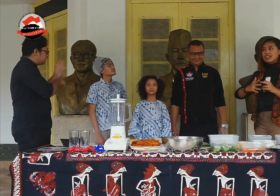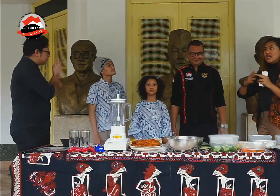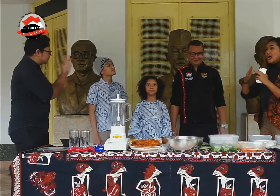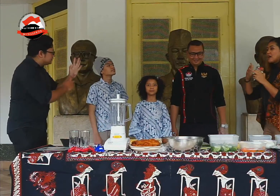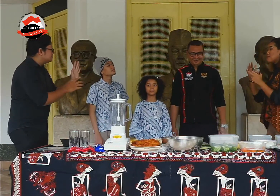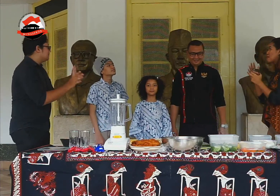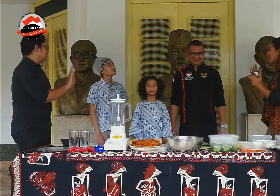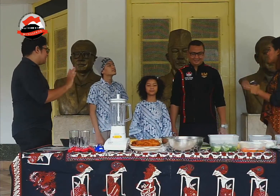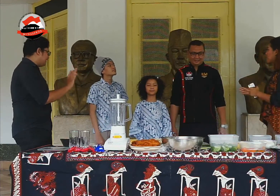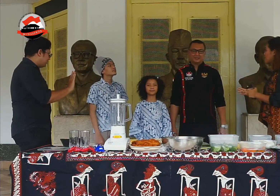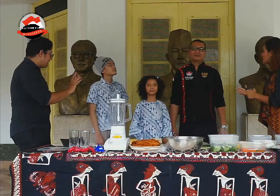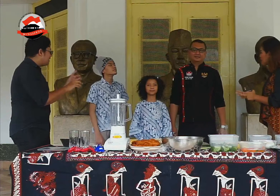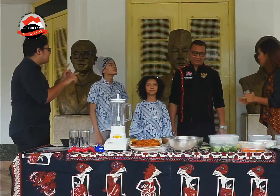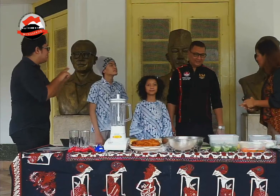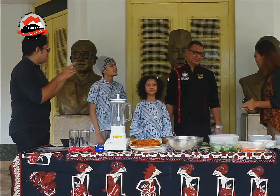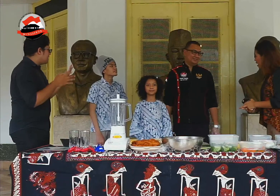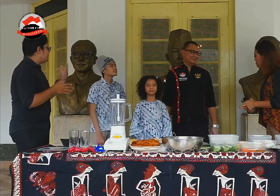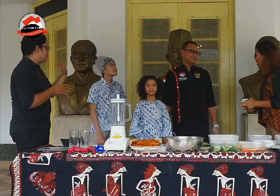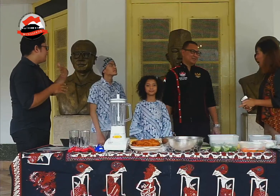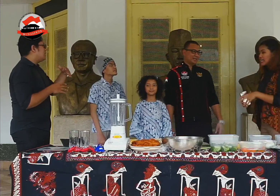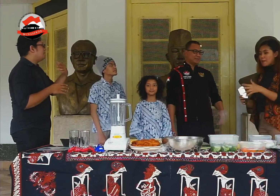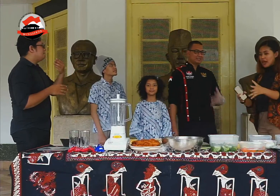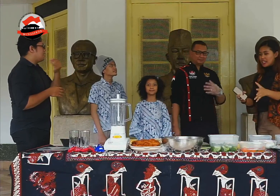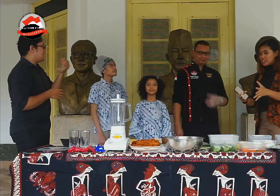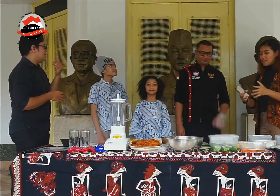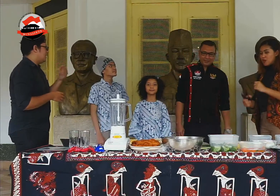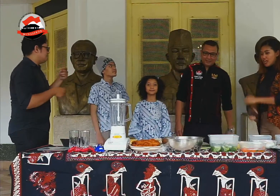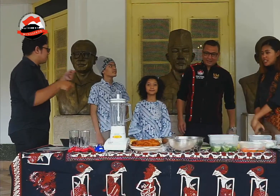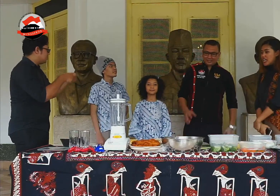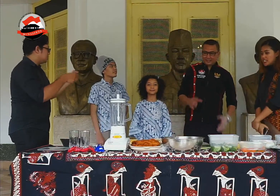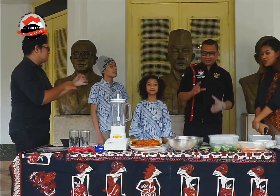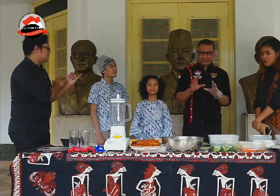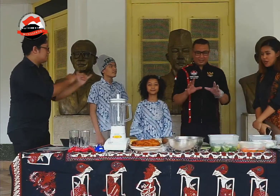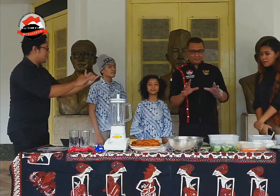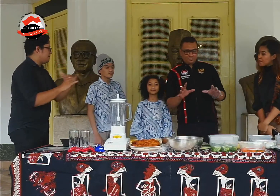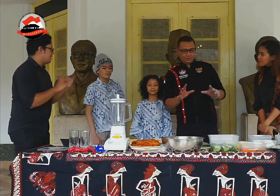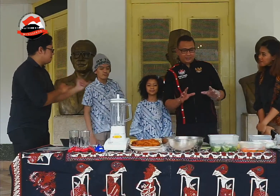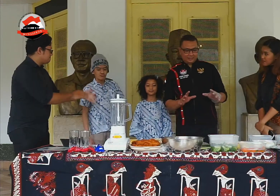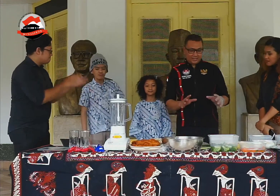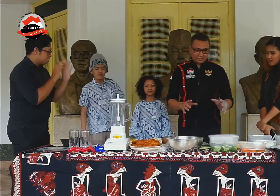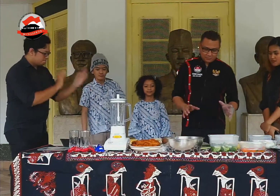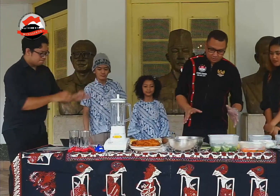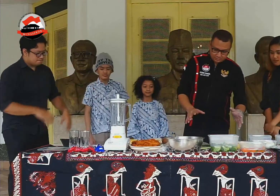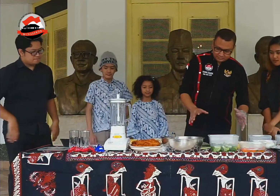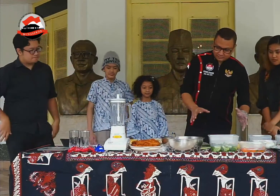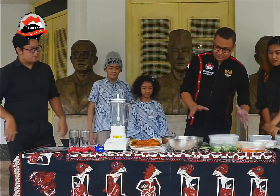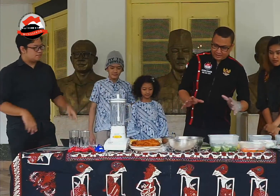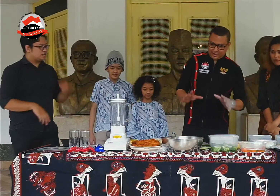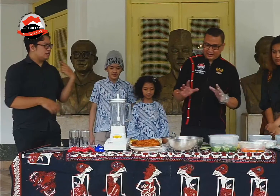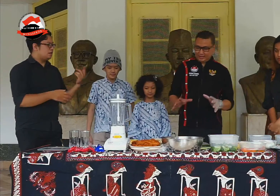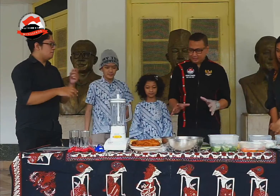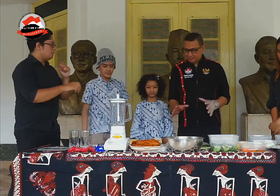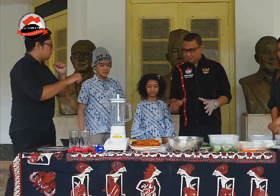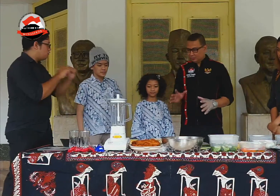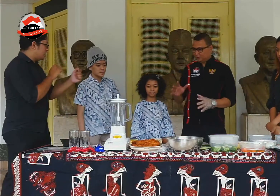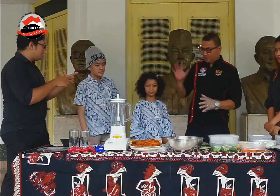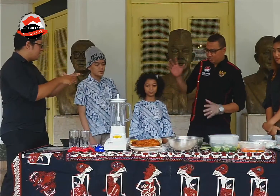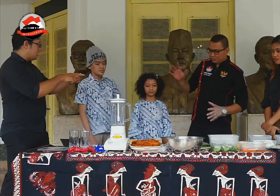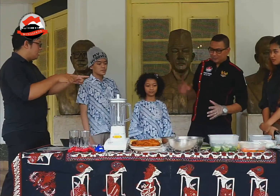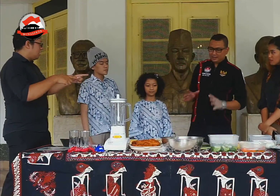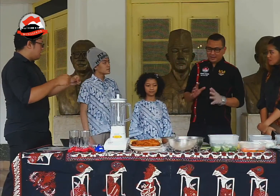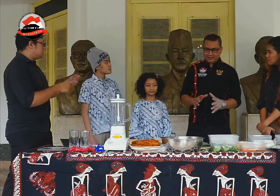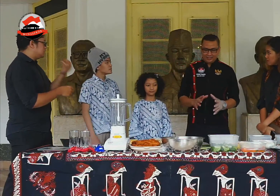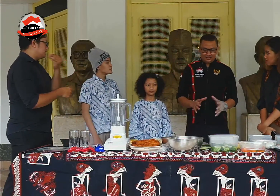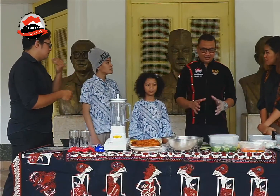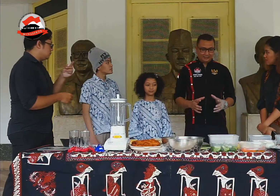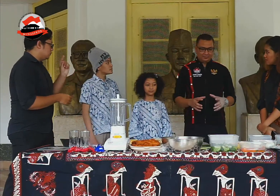tapi hari ini kita akan kreasi kuliner bersama ya, Chef ya. Akan ngapain nih, Chef? Boleh jelasin nanti dulu. Nanti kita mau bikin lunchbox untuk anak-anak, untuk Pau